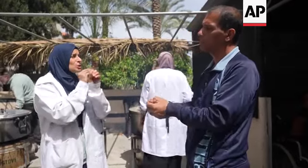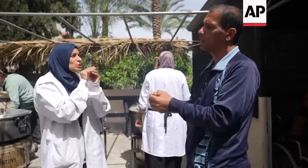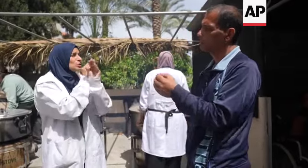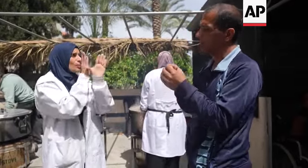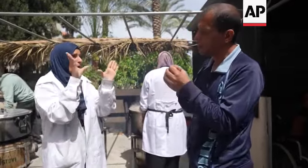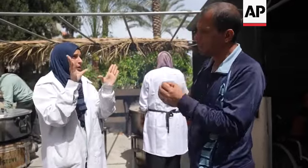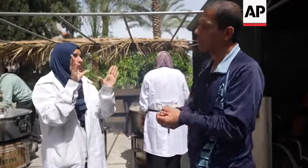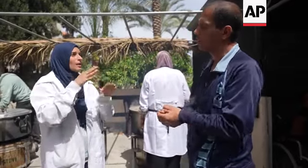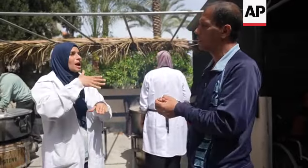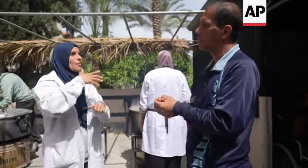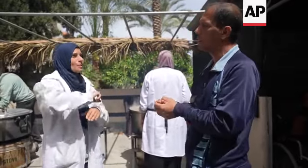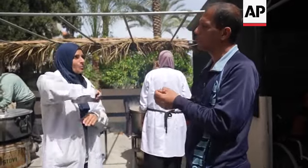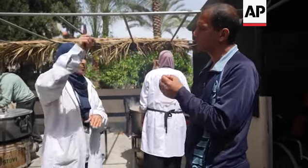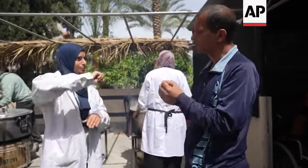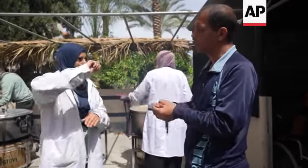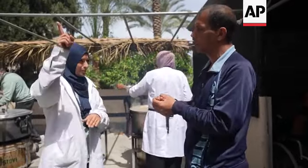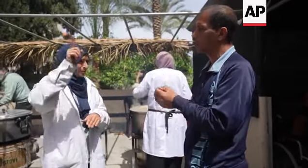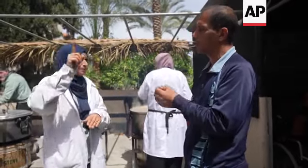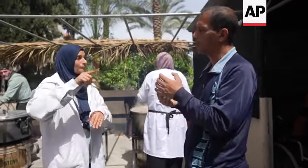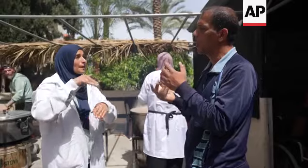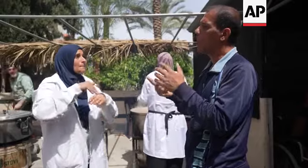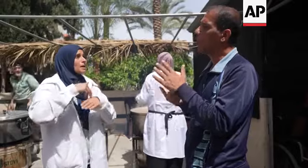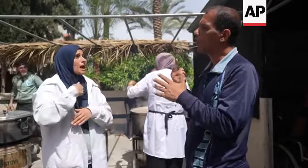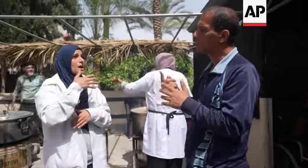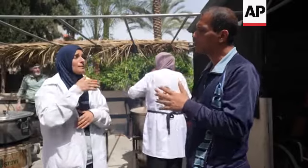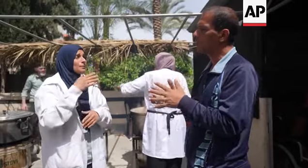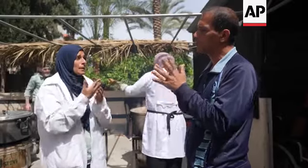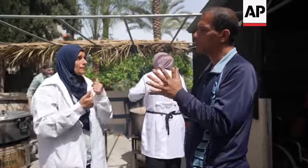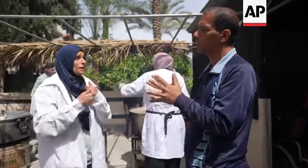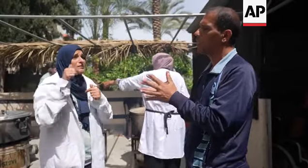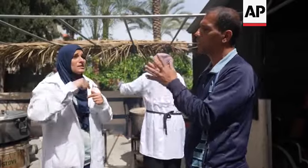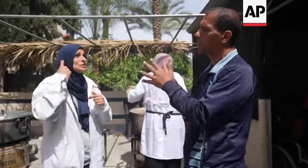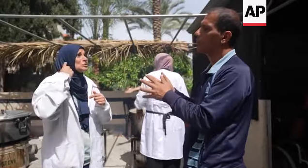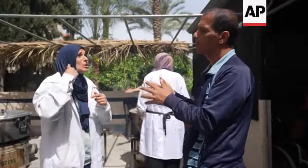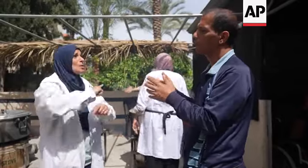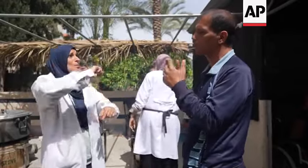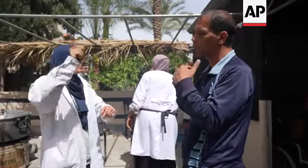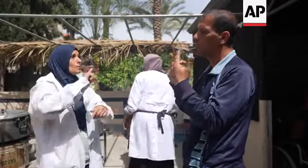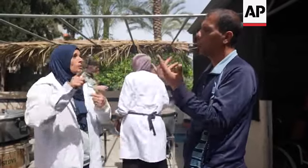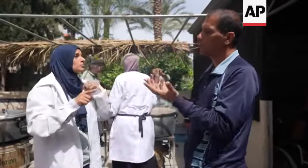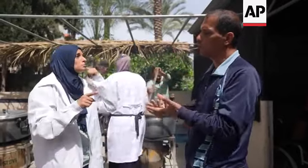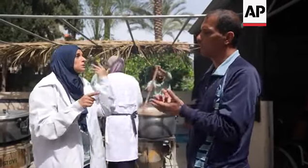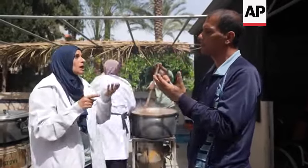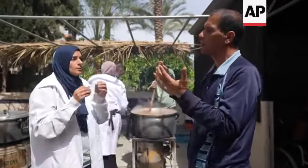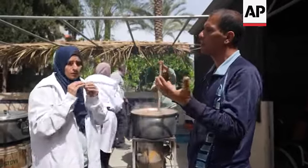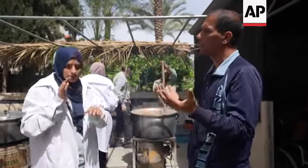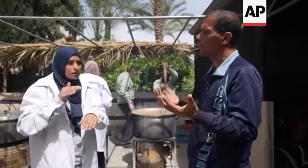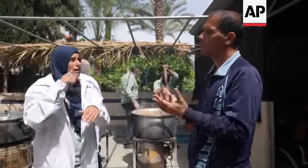ابن طفل واعي بسمع. تمام، أول ما سمع صوت هذا خبر أمه أنه في أصوات، في صواريخ،